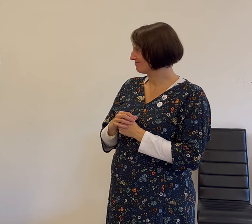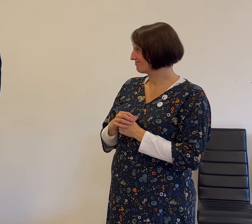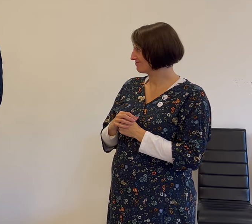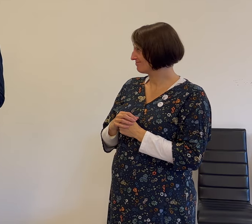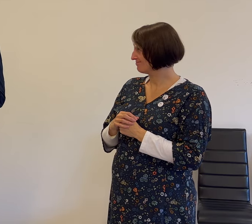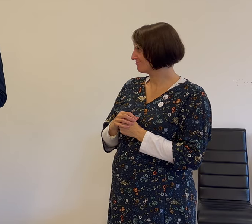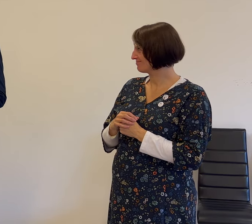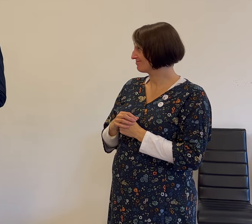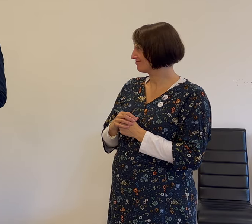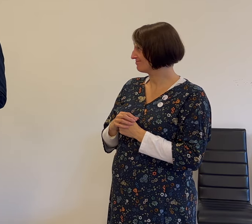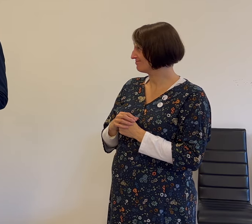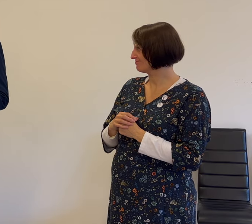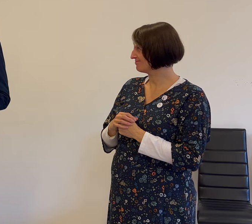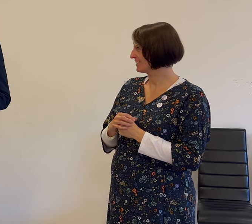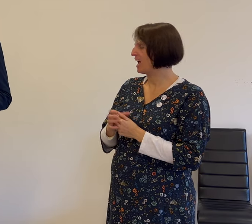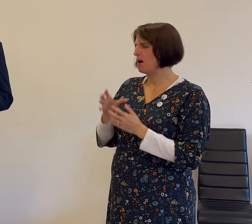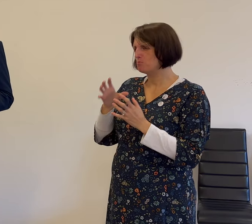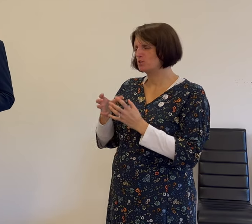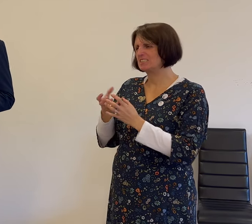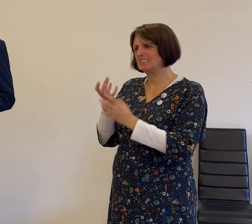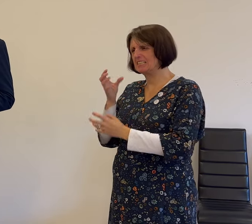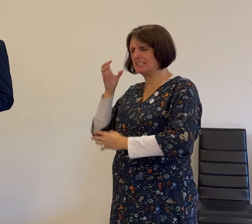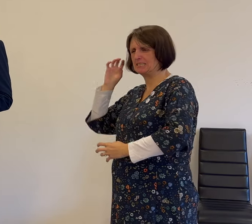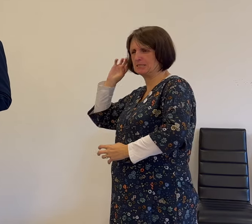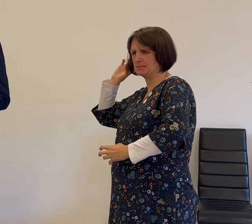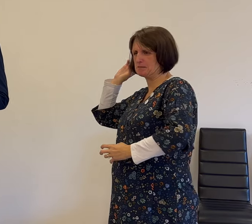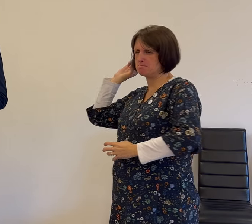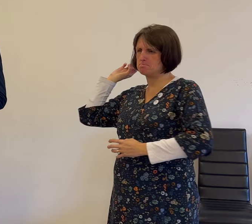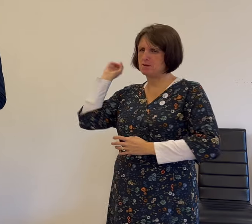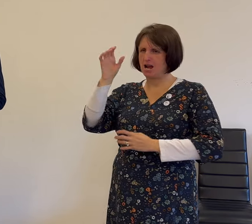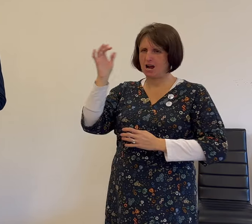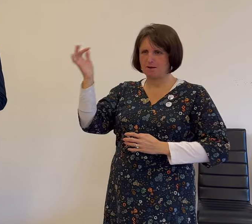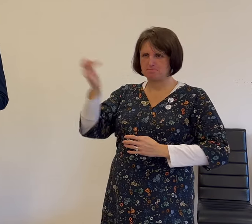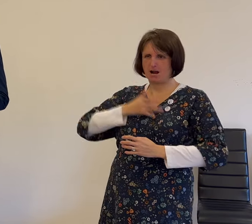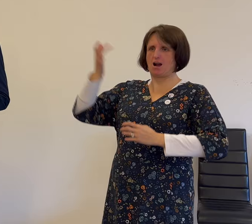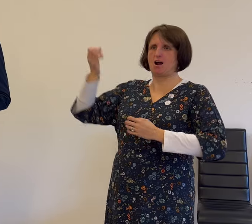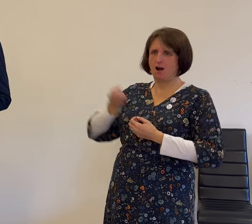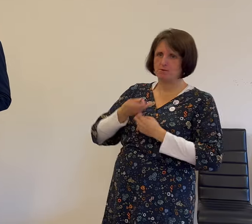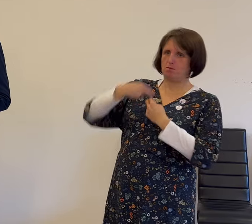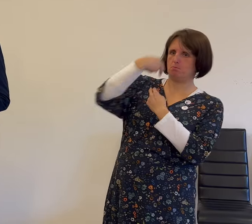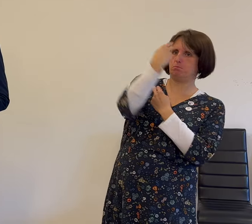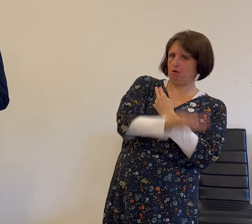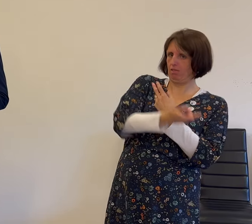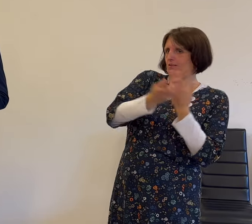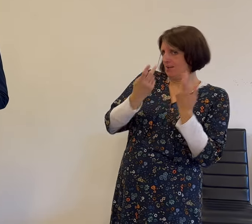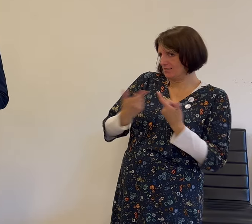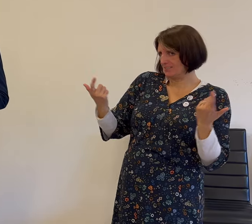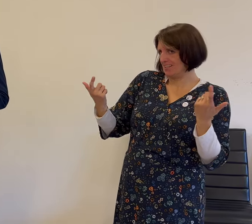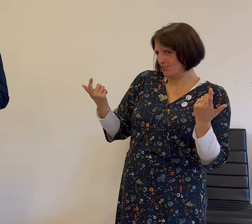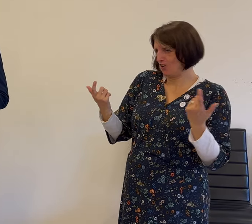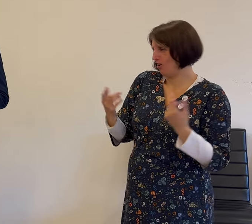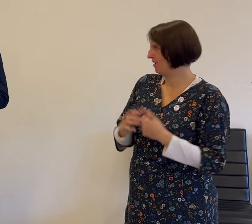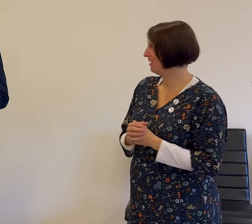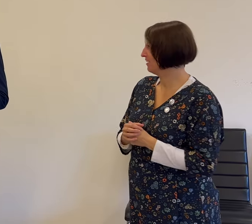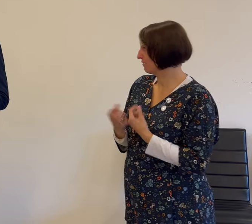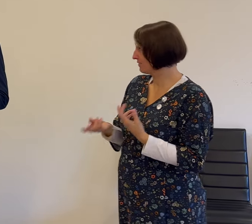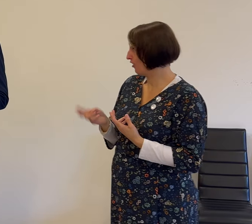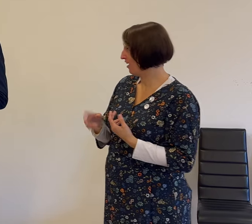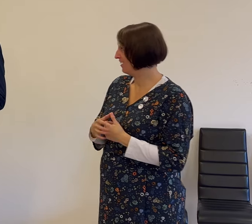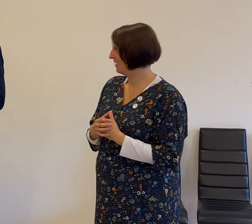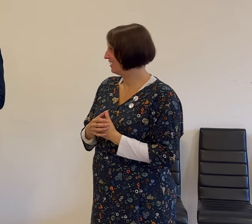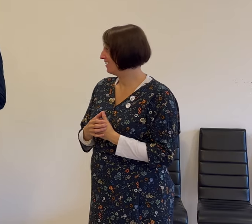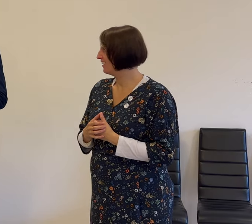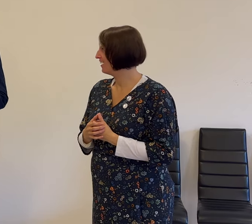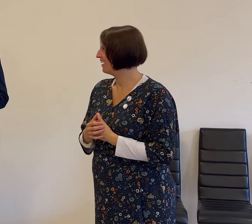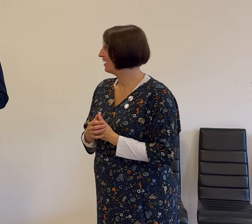jako, musíte s tím někoho trefit. A co víc, máte to na dlouhé tyči. Jsem říkal,